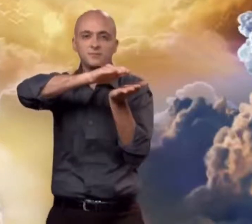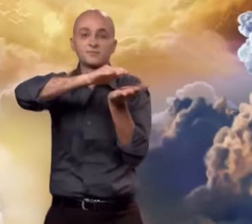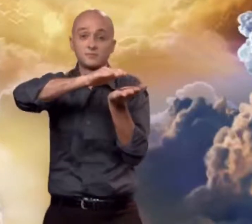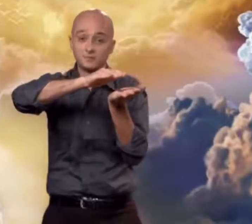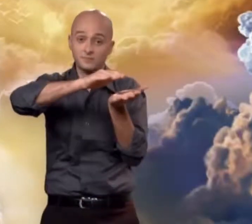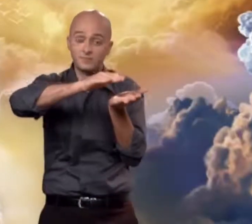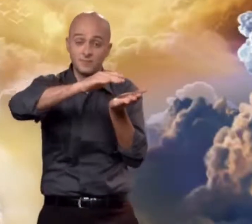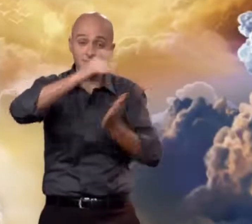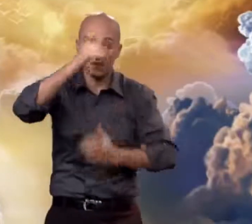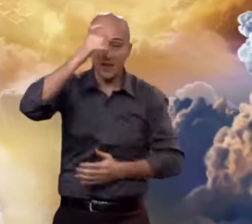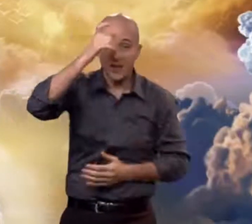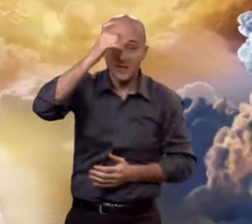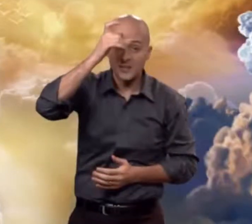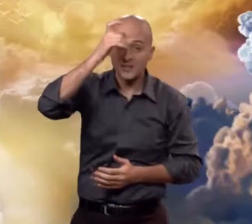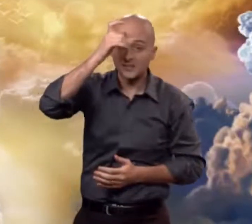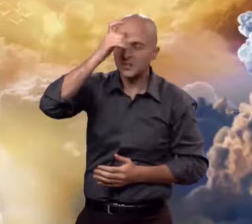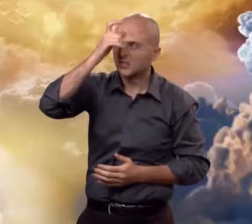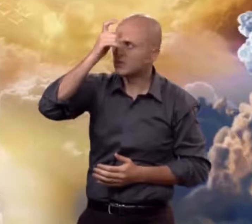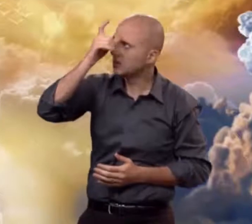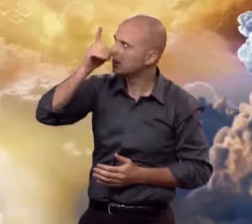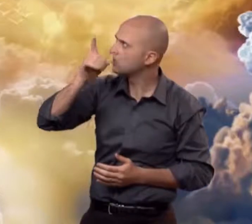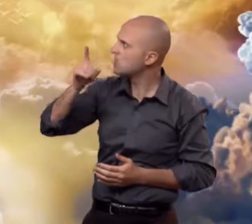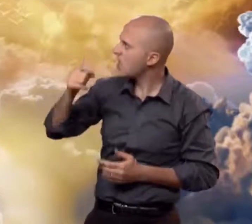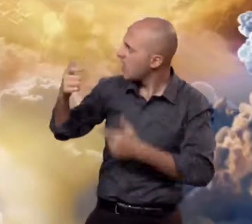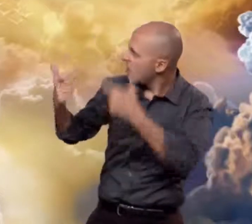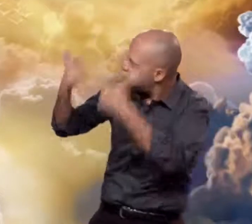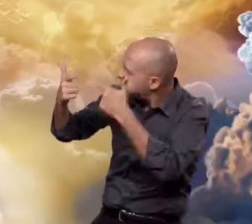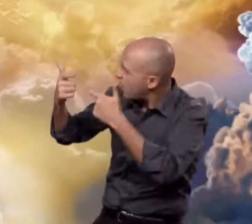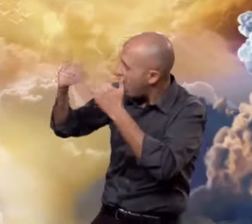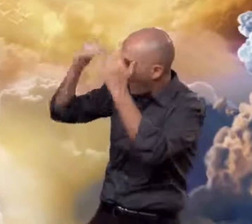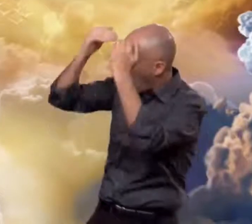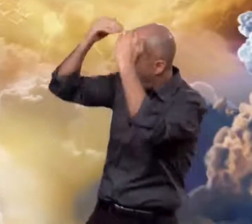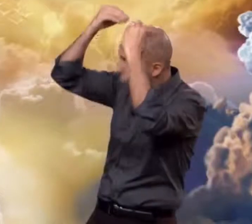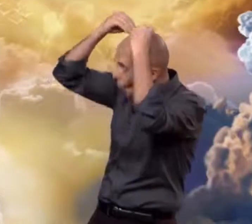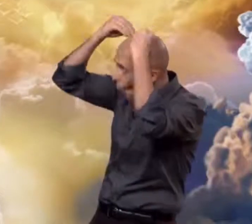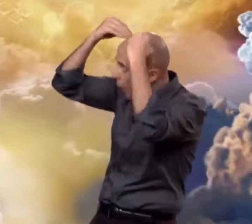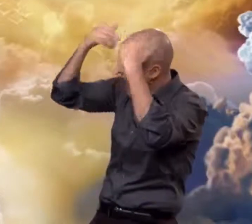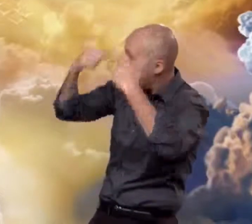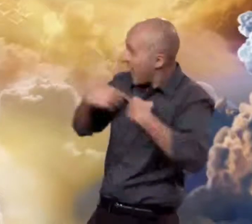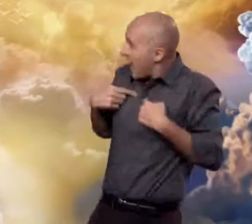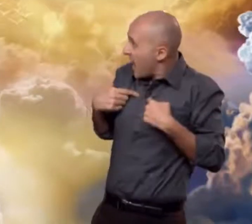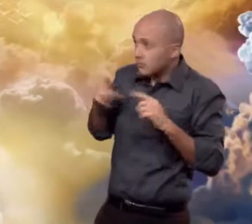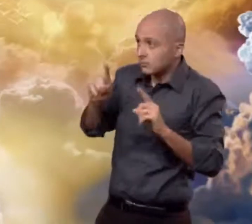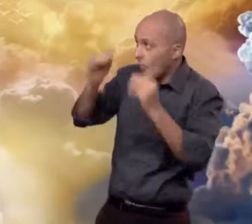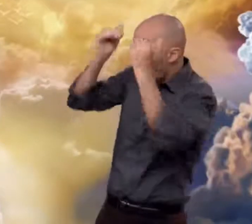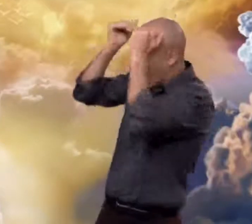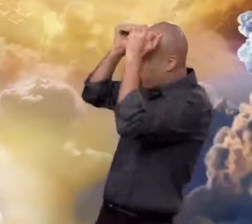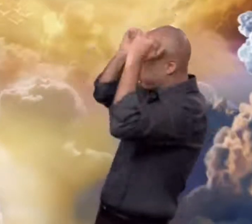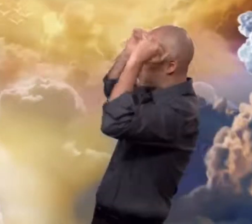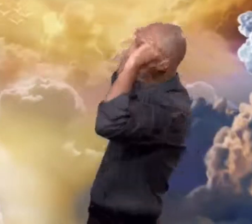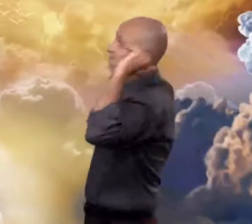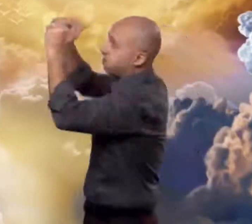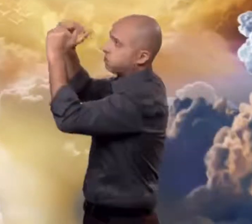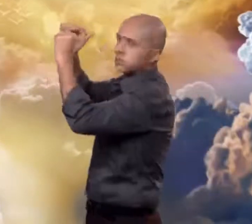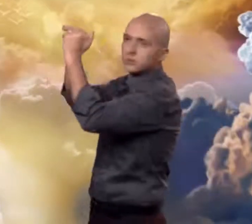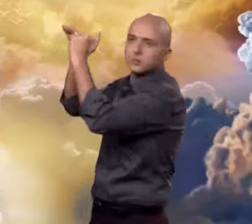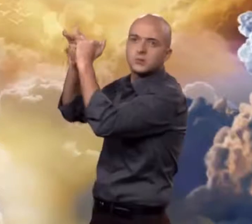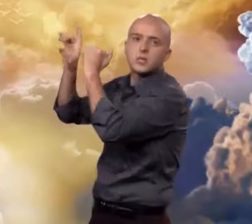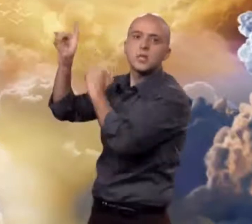ao pecado ainda desperta ódio. Satanás leva as pessoas a justificar-se e a procurar a simpatia de